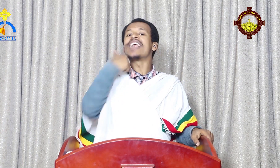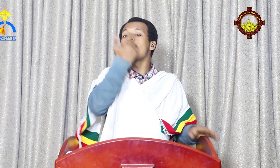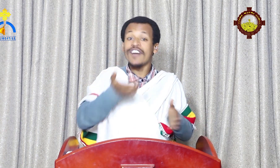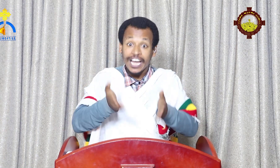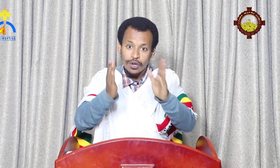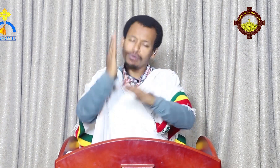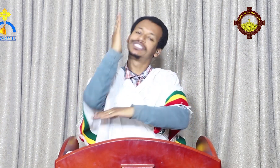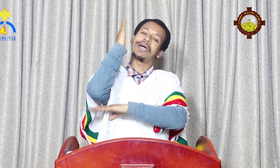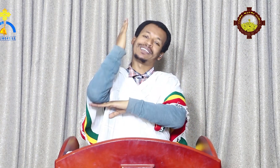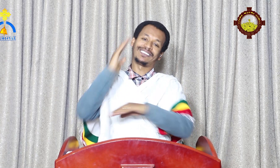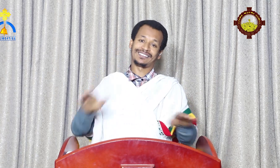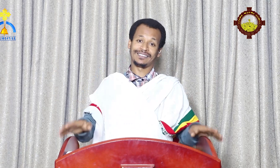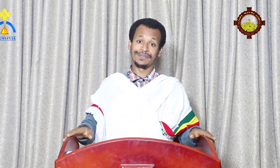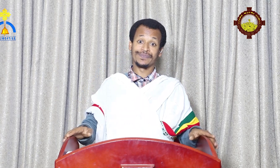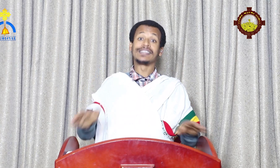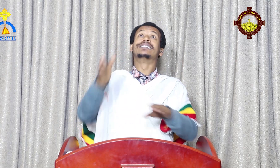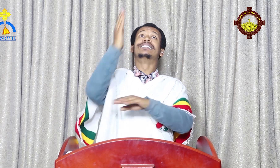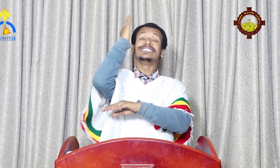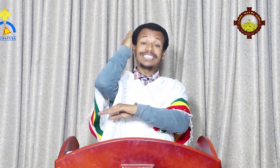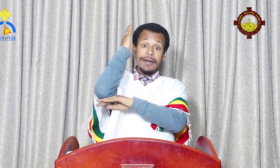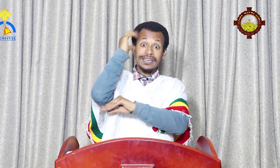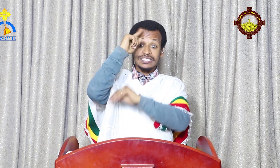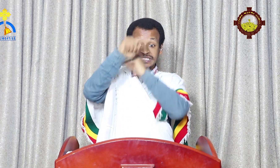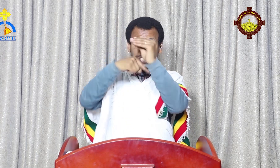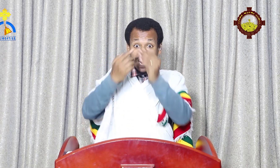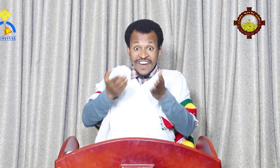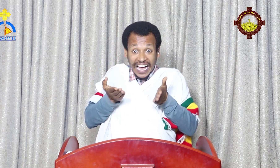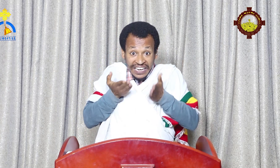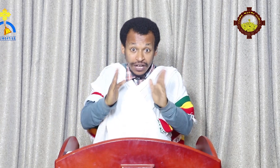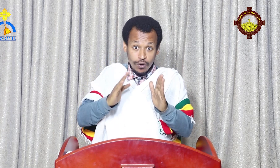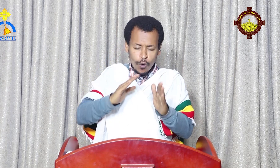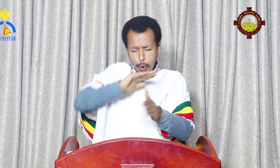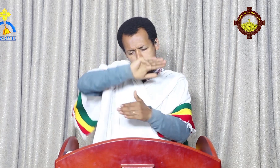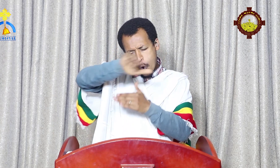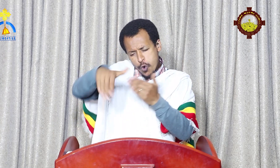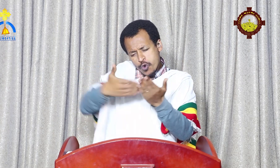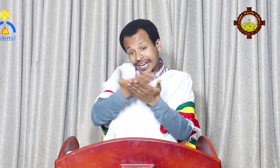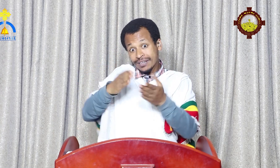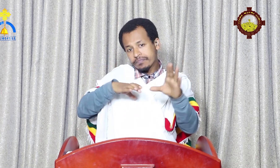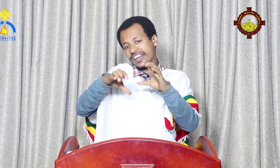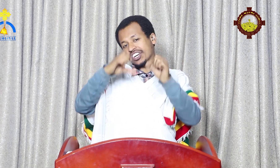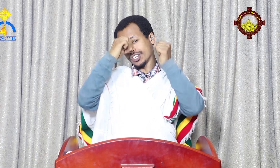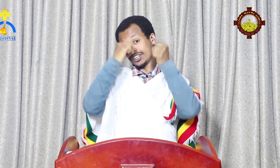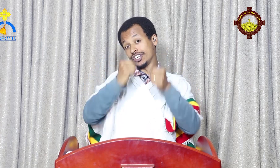ማነው የፈቀደው? እግዚአብሔር። እግዚአብሔር ስለፈቀደ ሁሉ ነገር ማድረግ